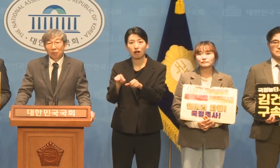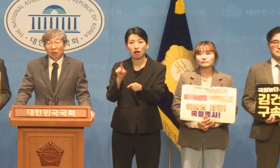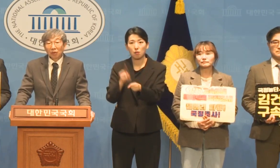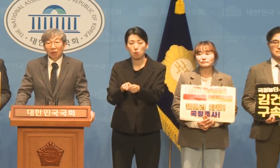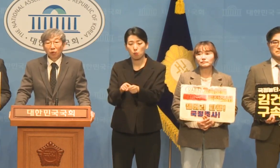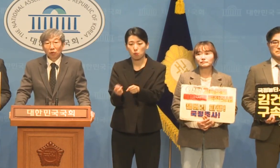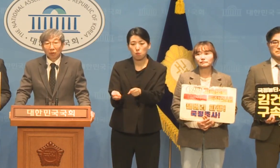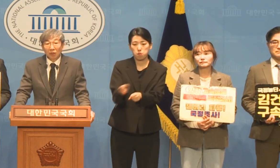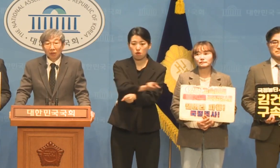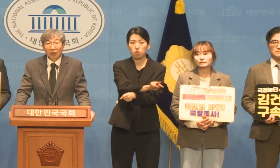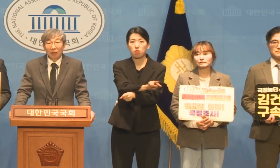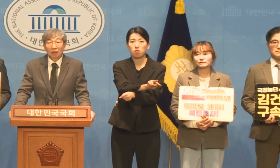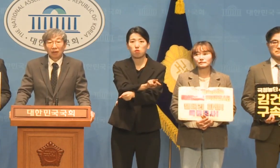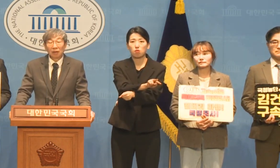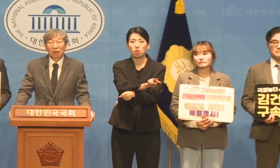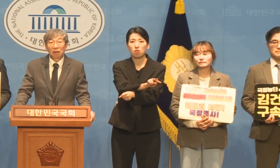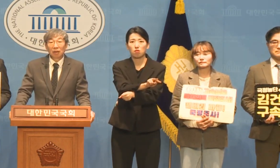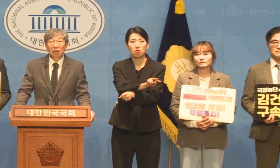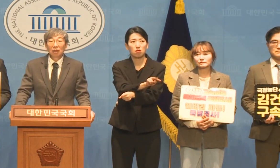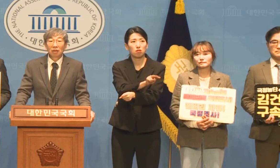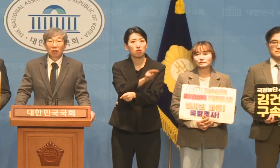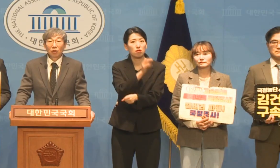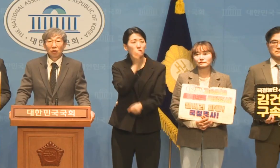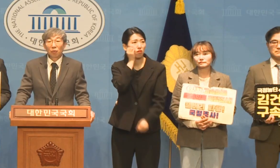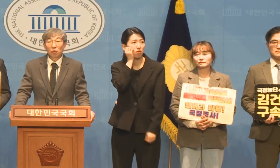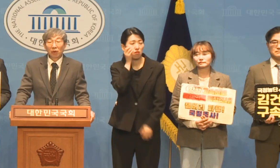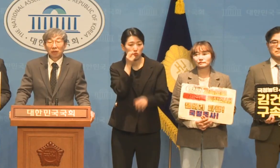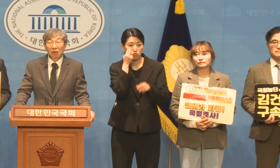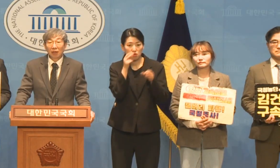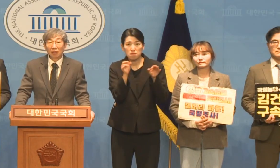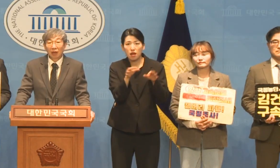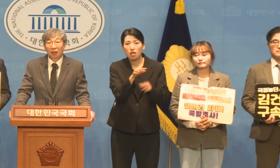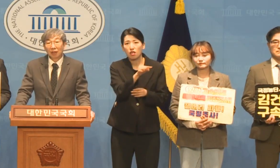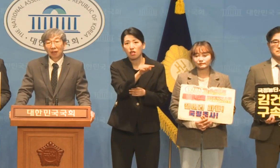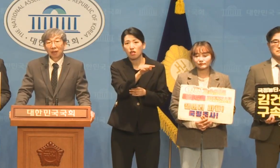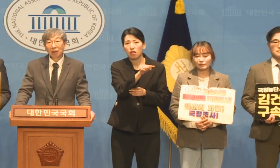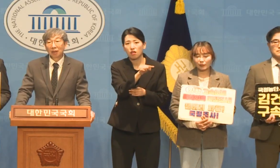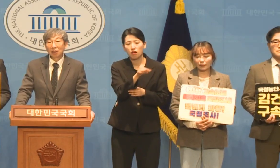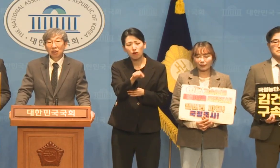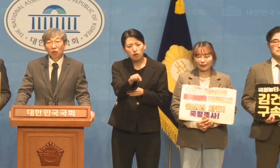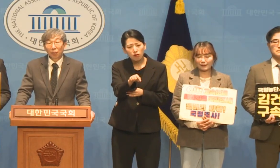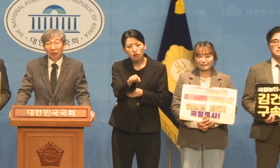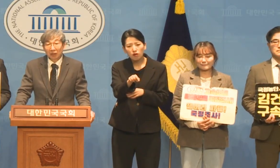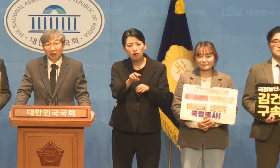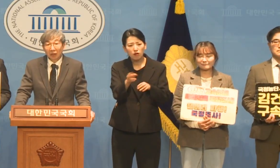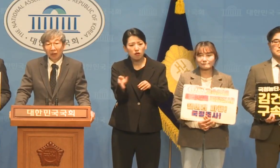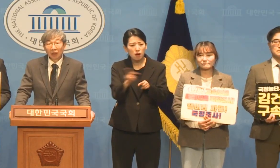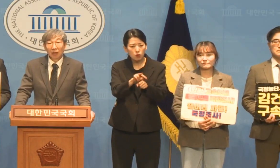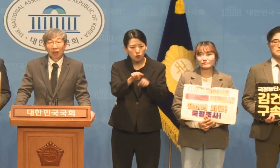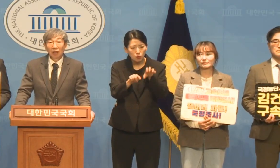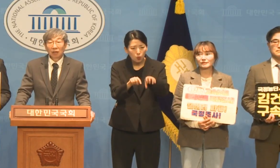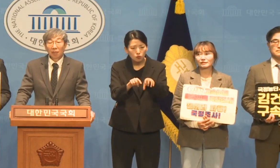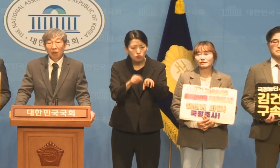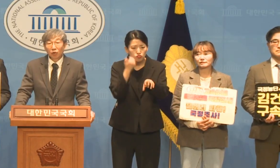때마침 변경된 종점 인근에는 대통령 부부와 처가의 땅 29필지